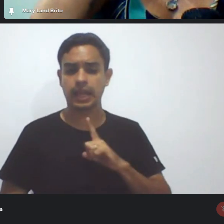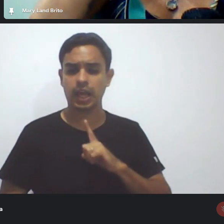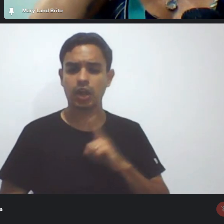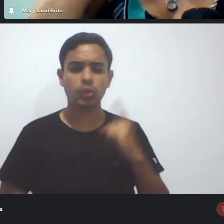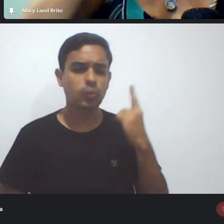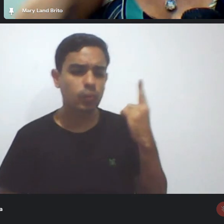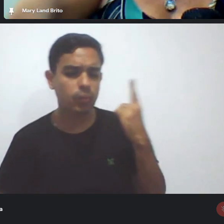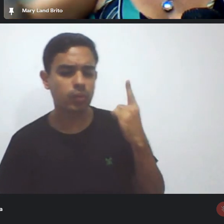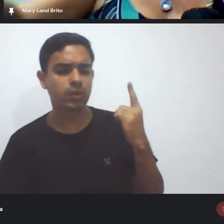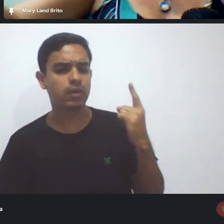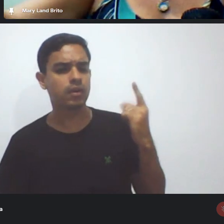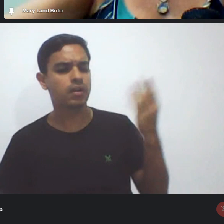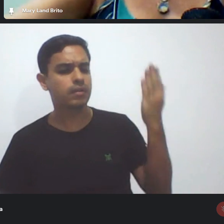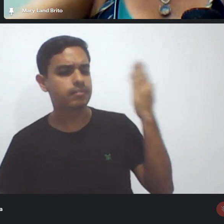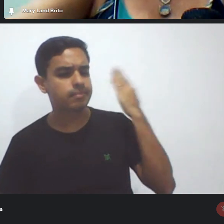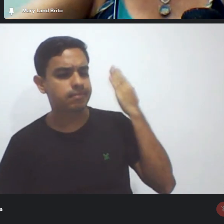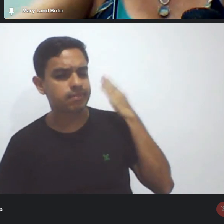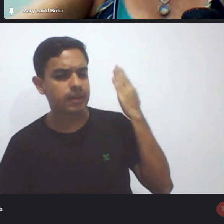no Zé